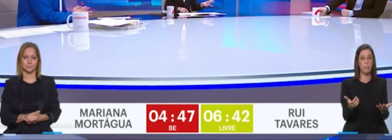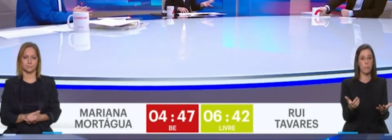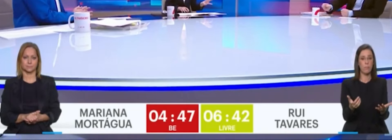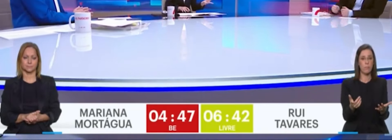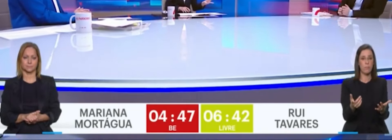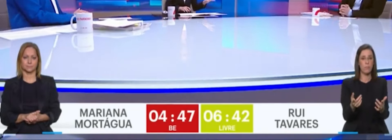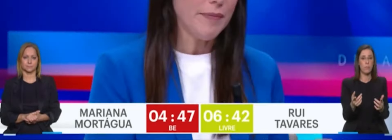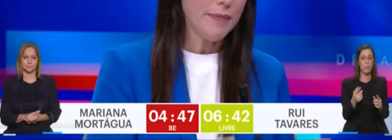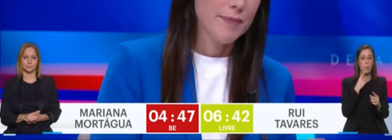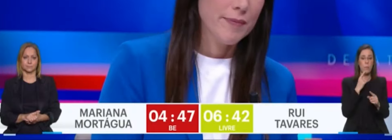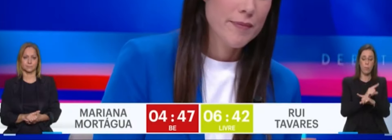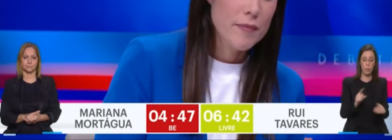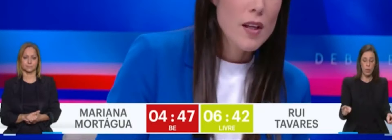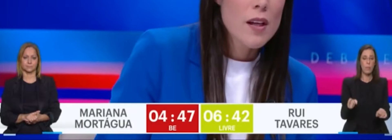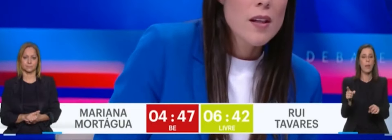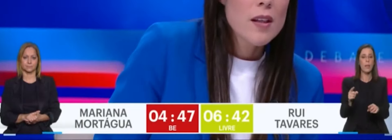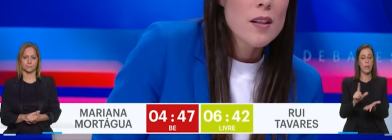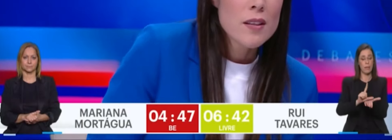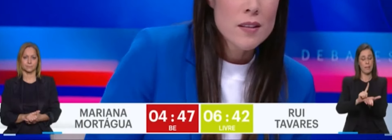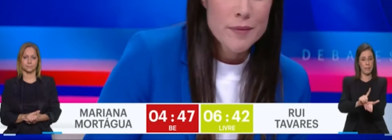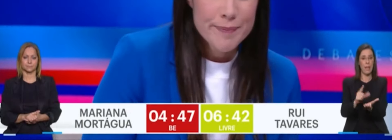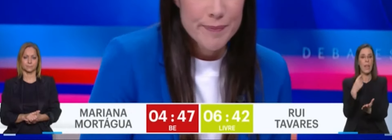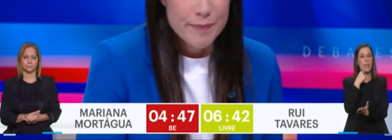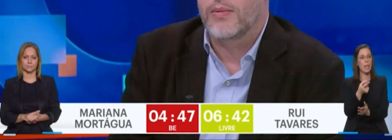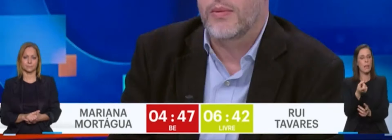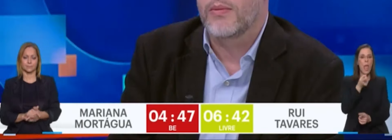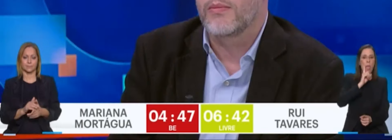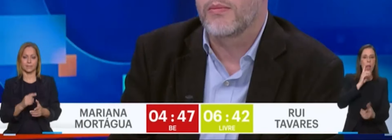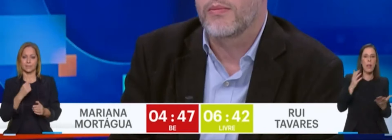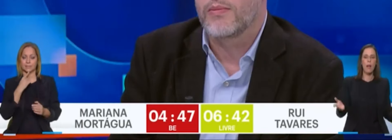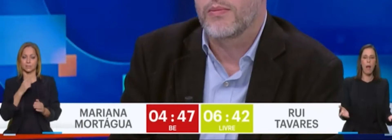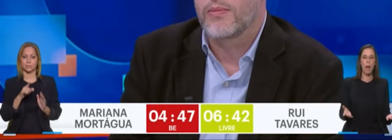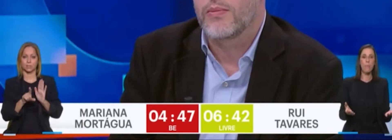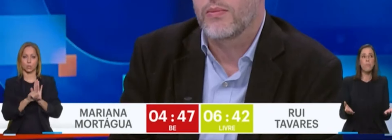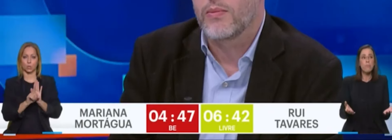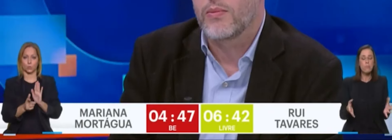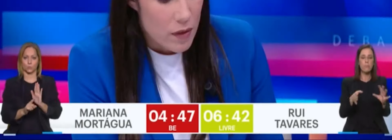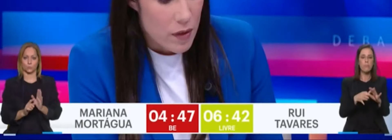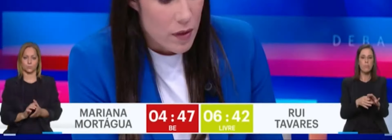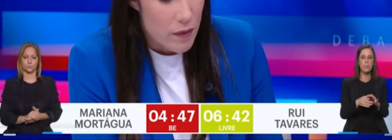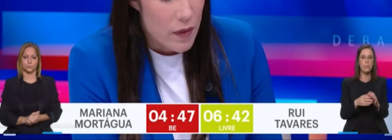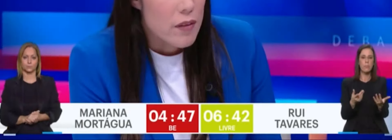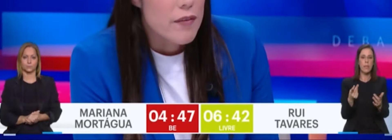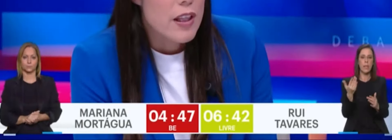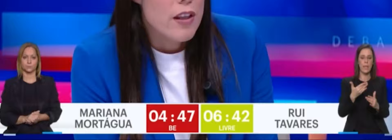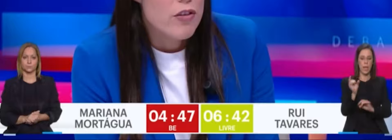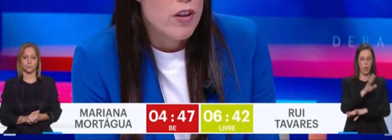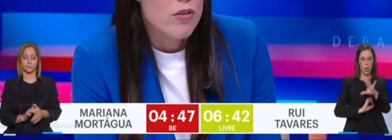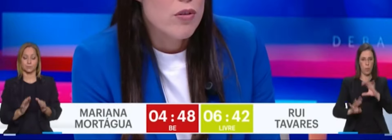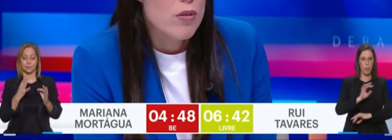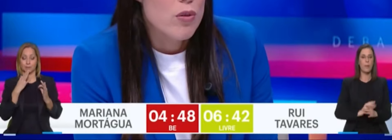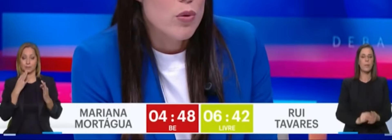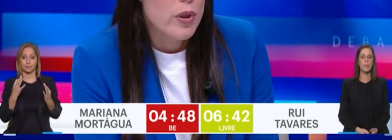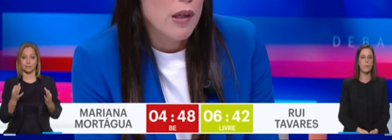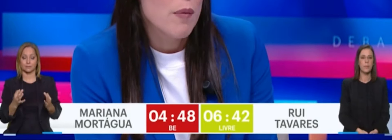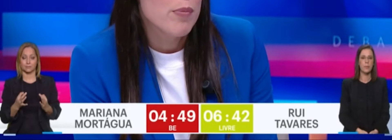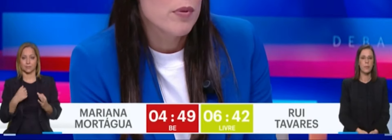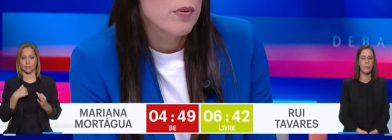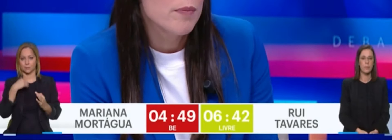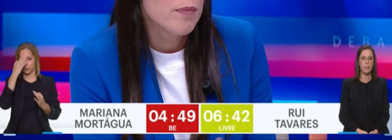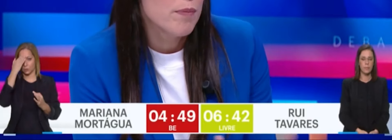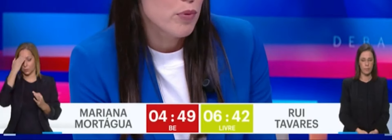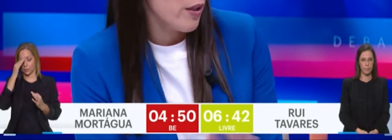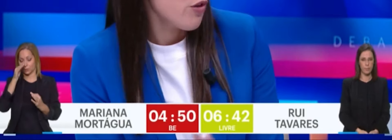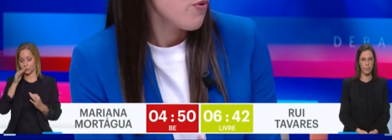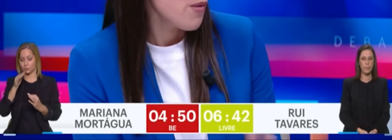verdade uma proibição que o Rui Tavares diz que é é ilegal eh no ponto de vista do direito europeu Na verdade acho acho que que o Rui acaba